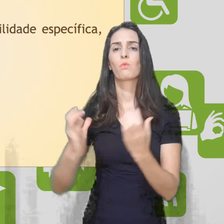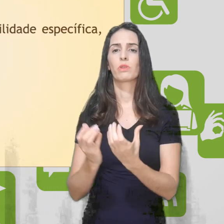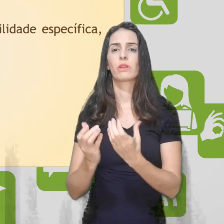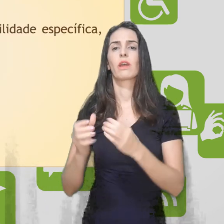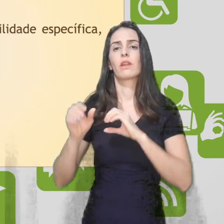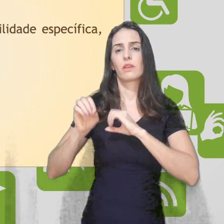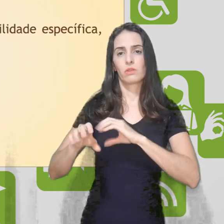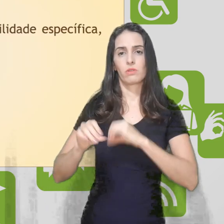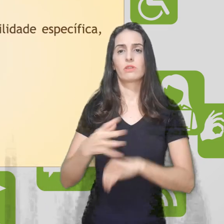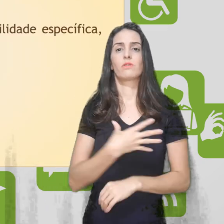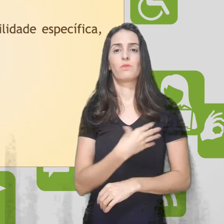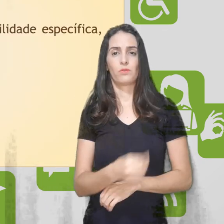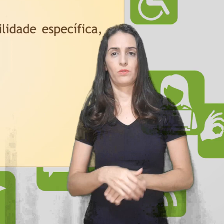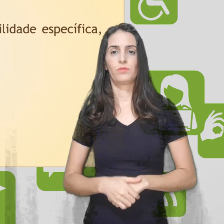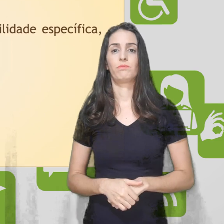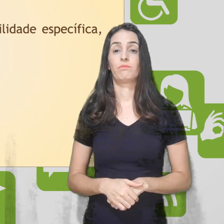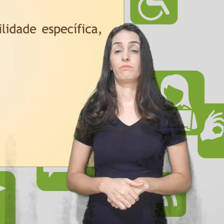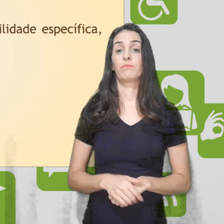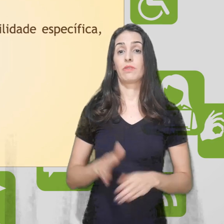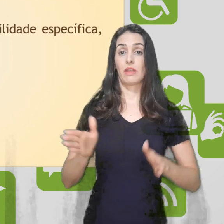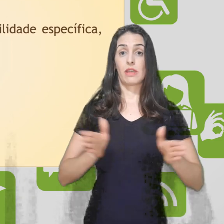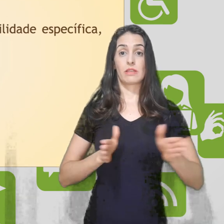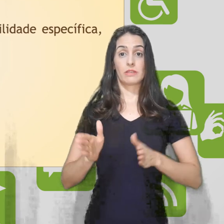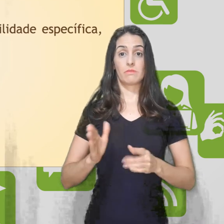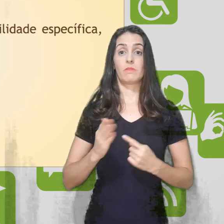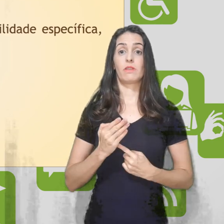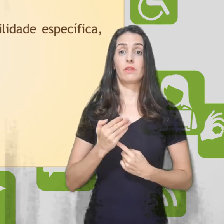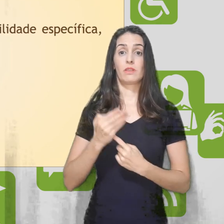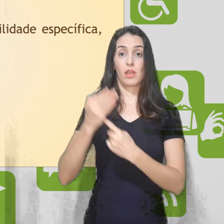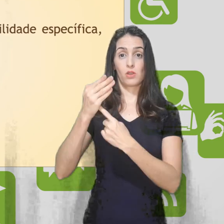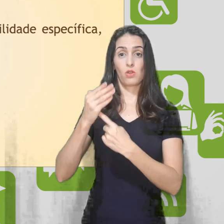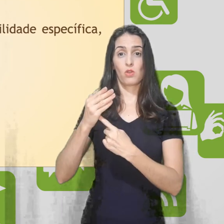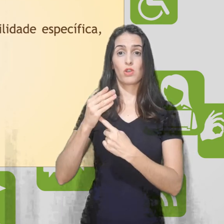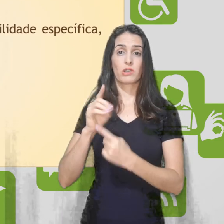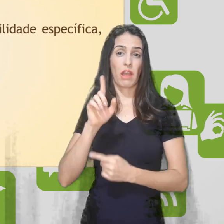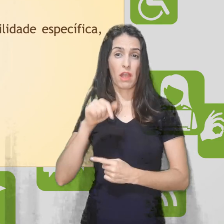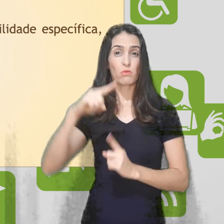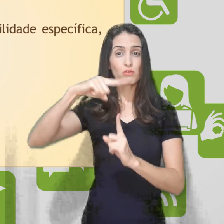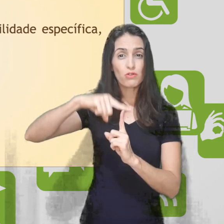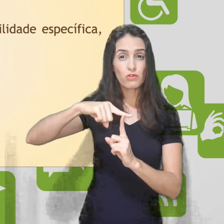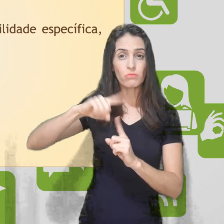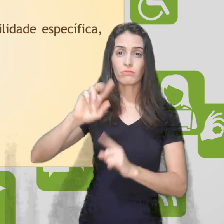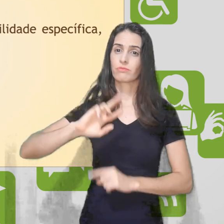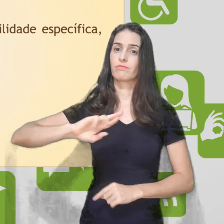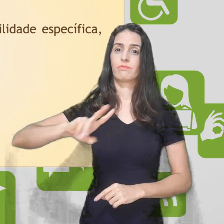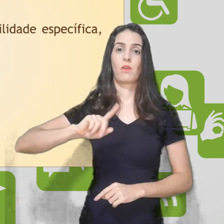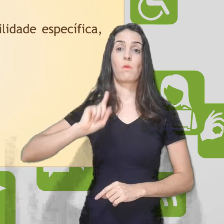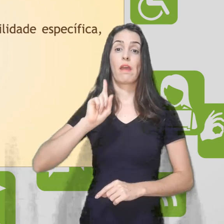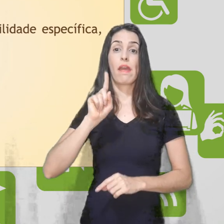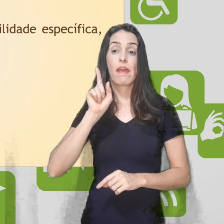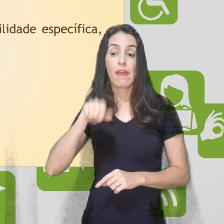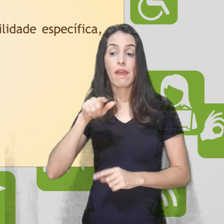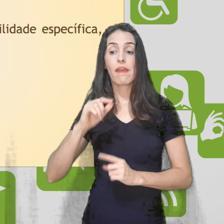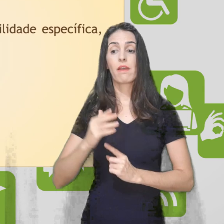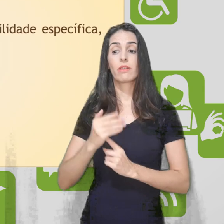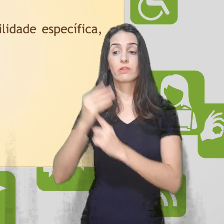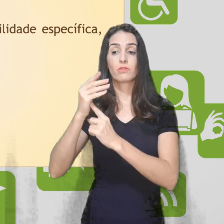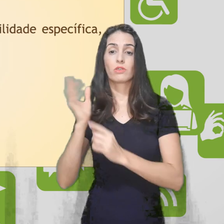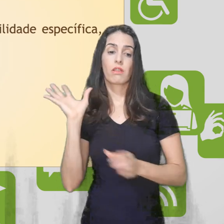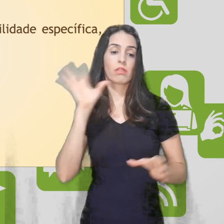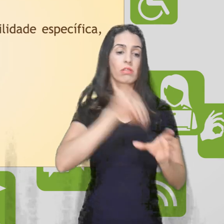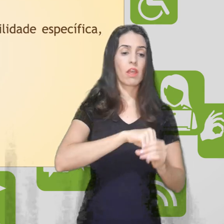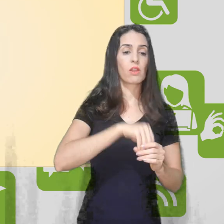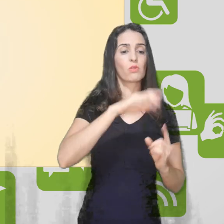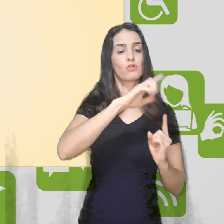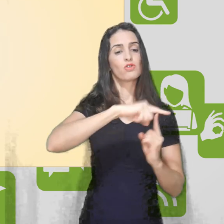A acessibilidade tecnológica não é uma forma de acessibilidade específica, mas deve permear todas